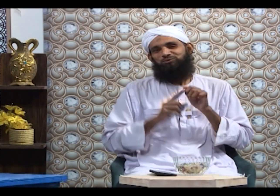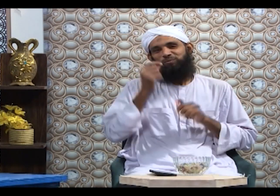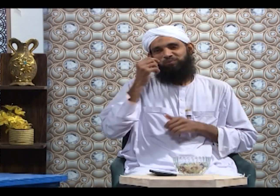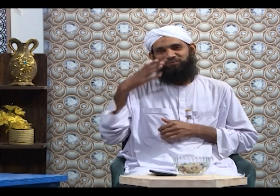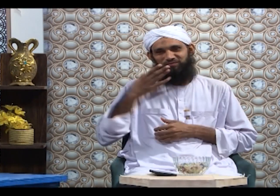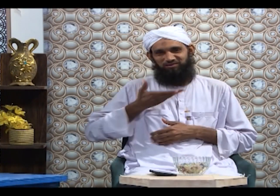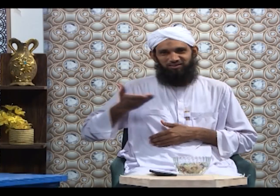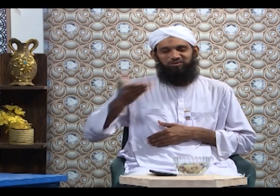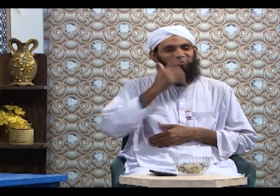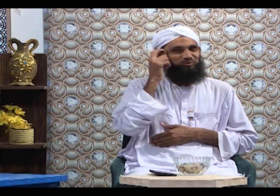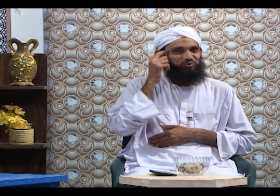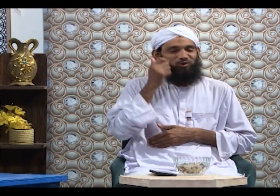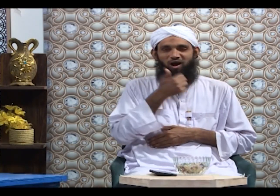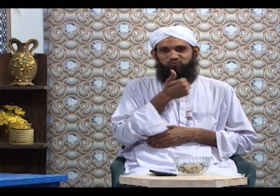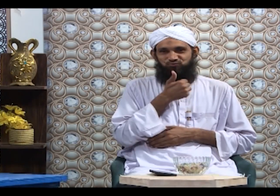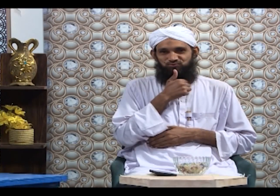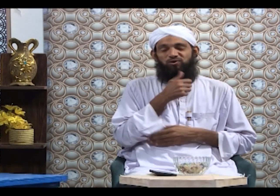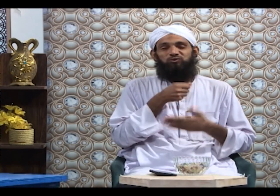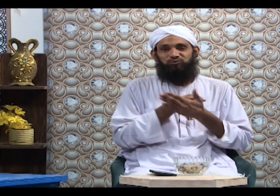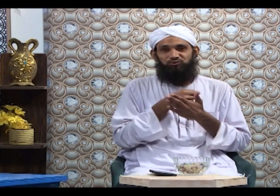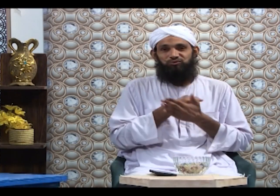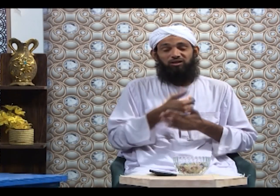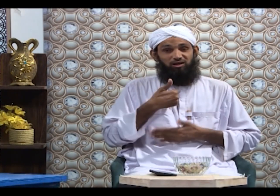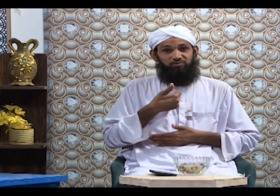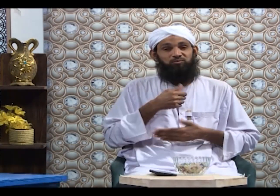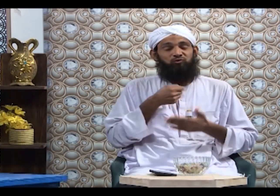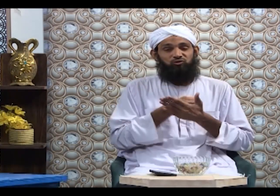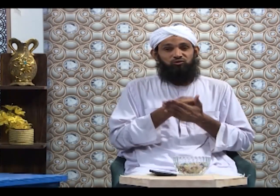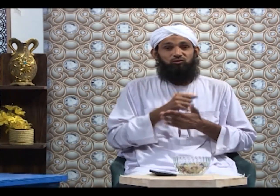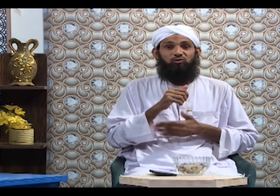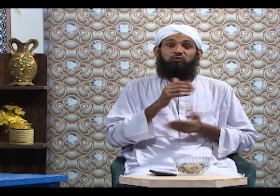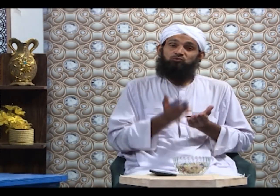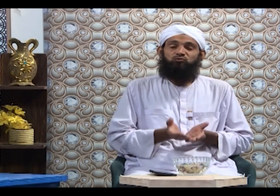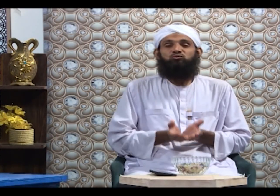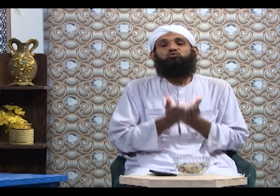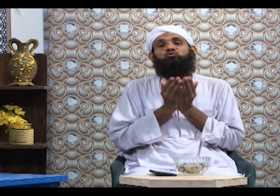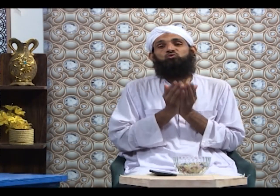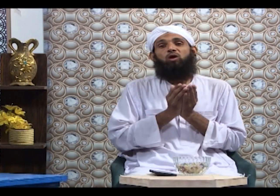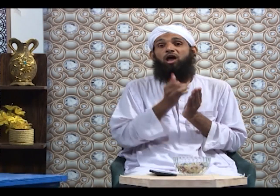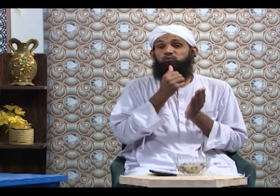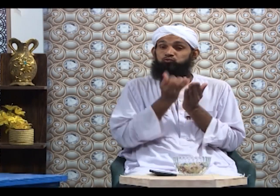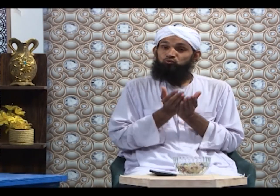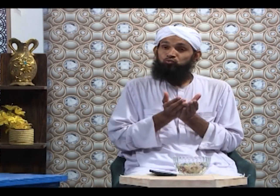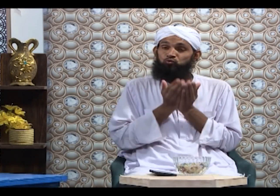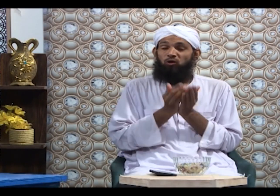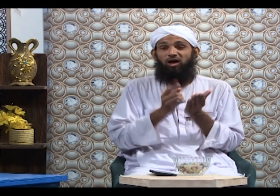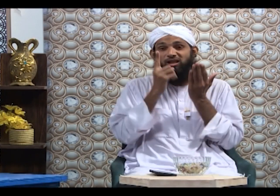کی مدنی تربیت کے ان طریقوں کے علاوہ اولاد کے نیک بننے کے لیے اللہ پاک کی بارگاہ میں سچے دل سے خوب گڑ گڑا کر دعا